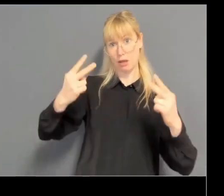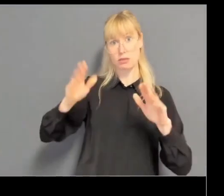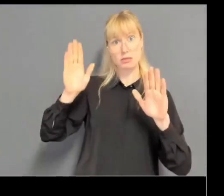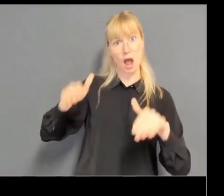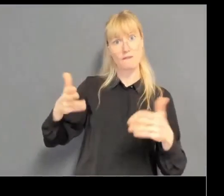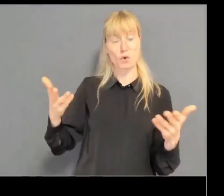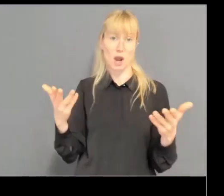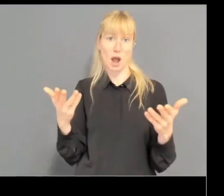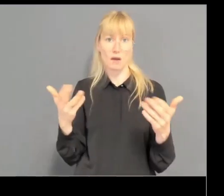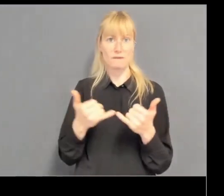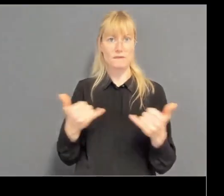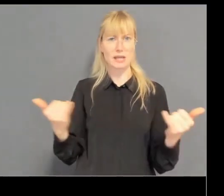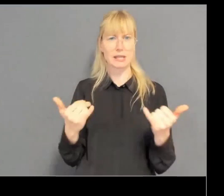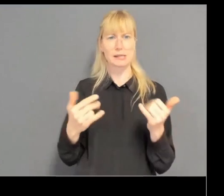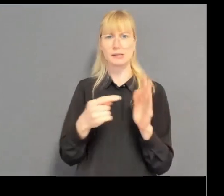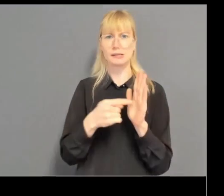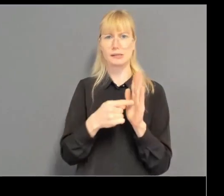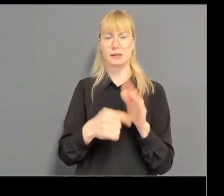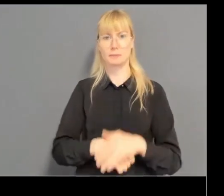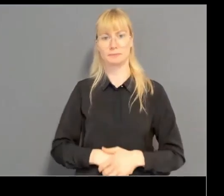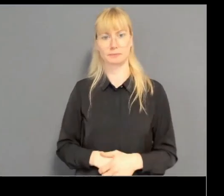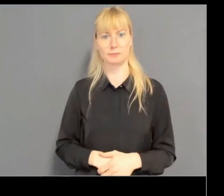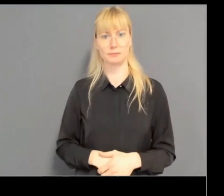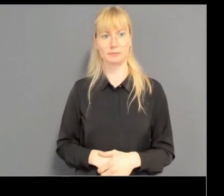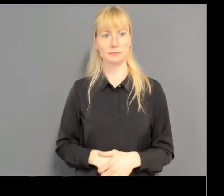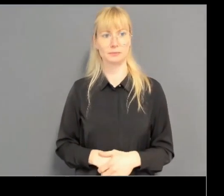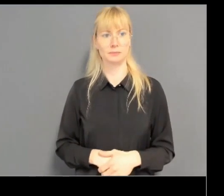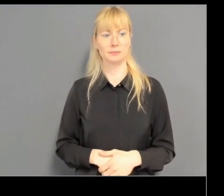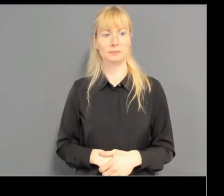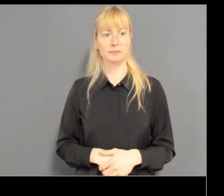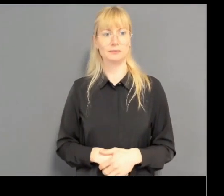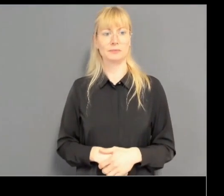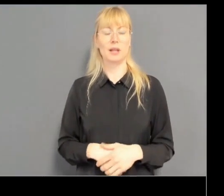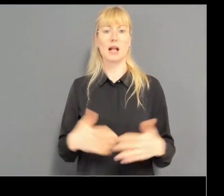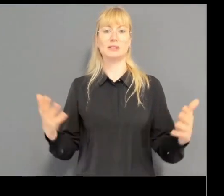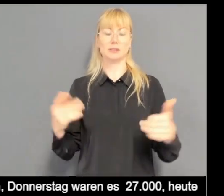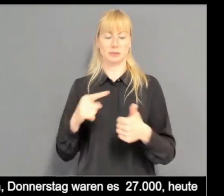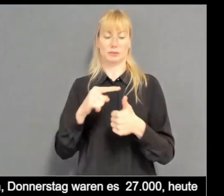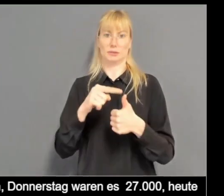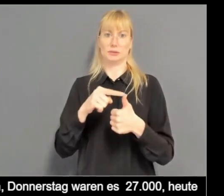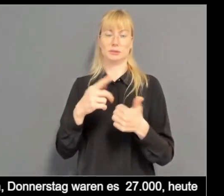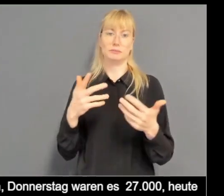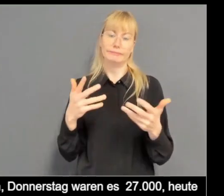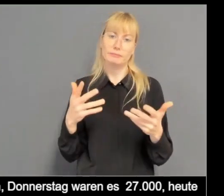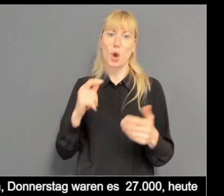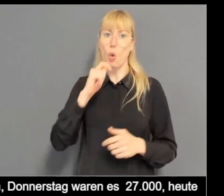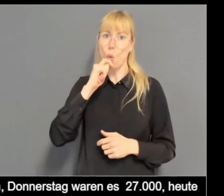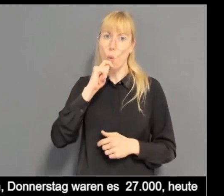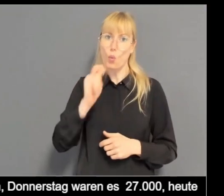Also zur Ukraine ist es natürlich so, wie Sie sagen, dass der Aufwuchs an Menschen, die